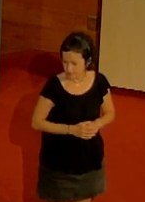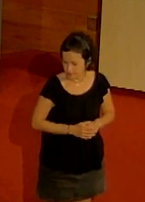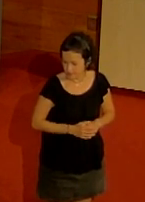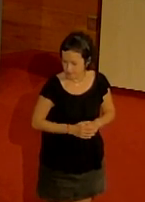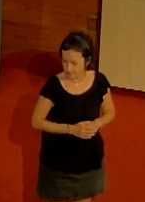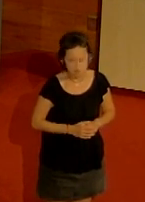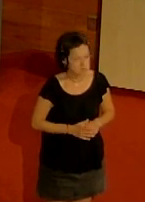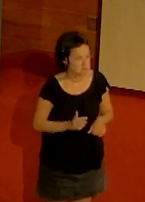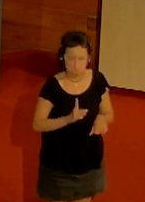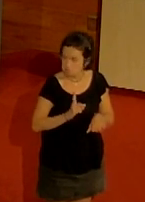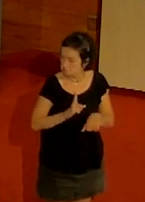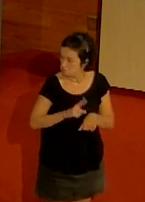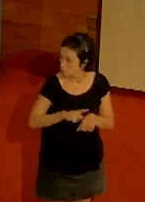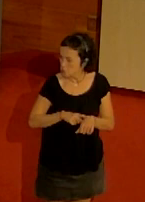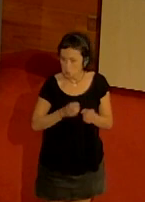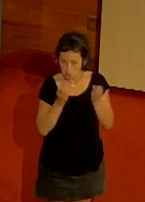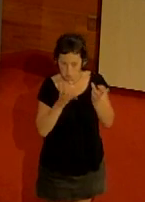Vamos bien de tiempo, ¿eh? Sí.